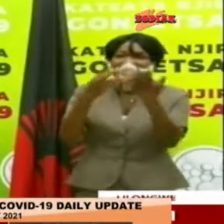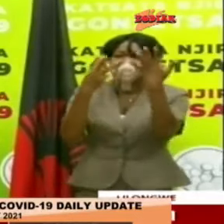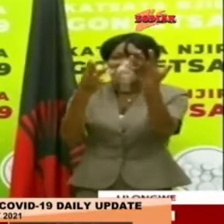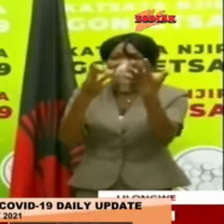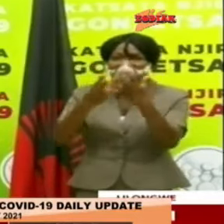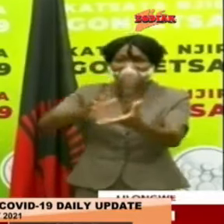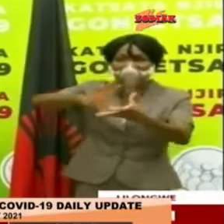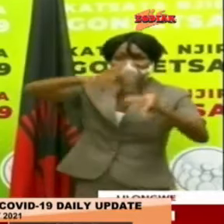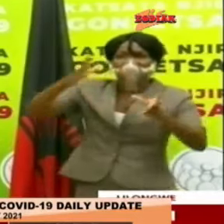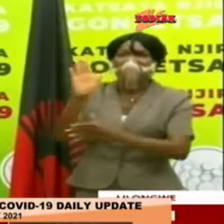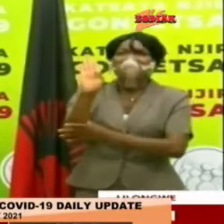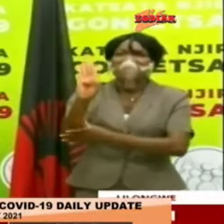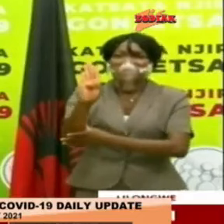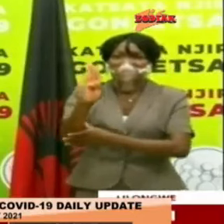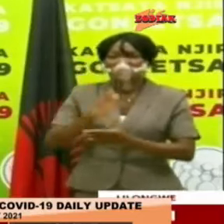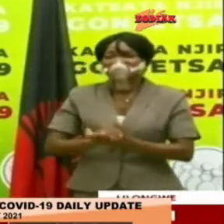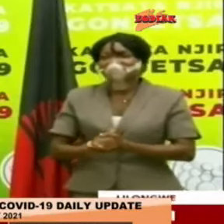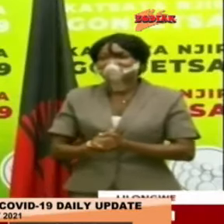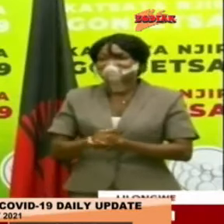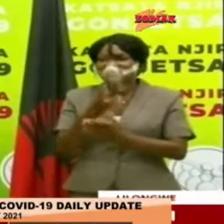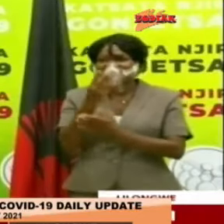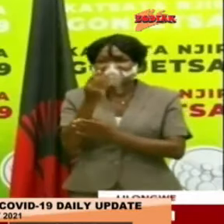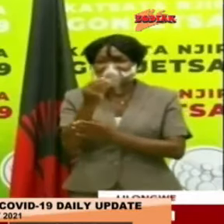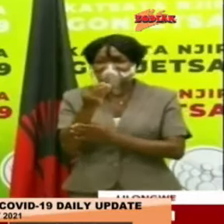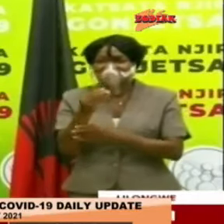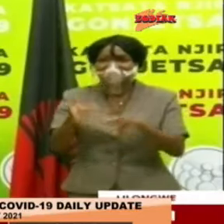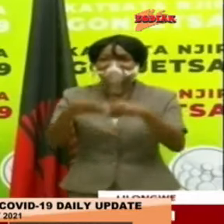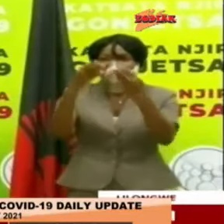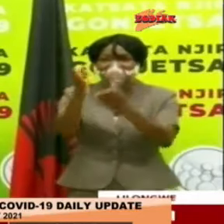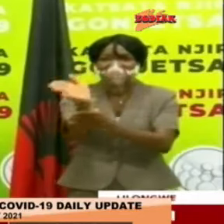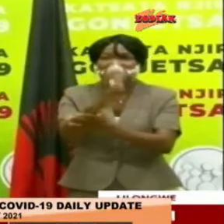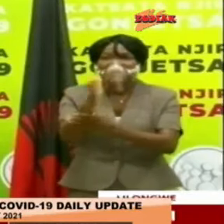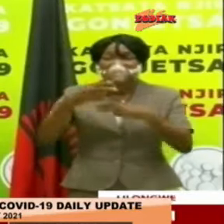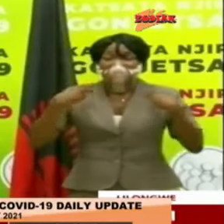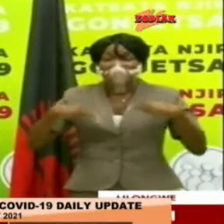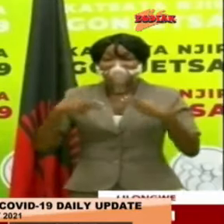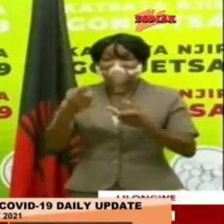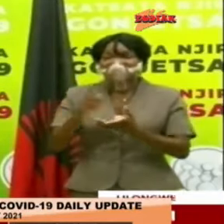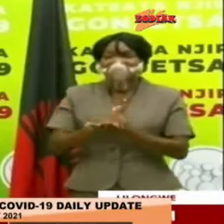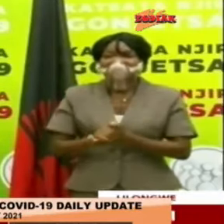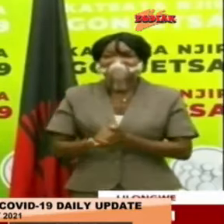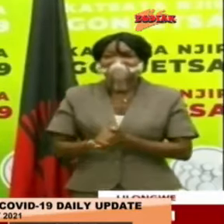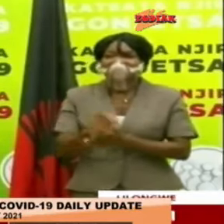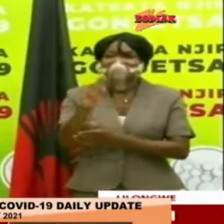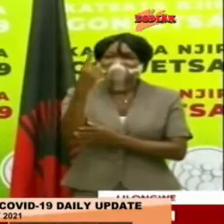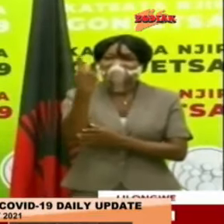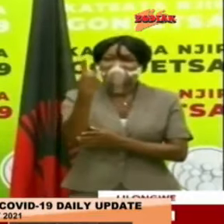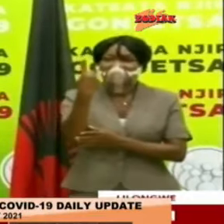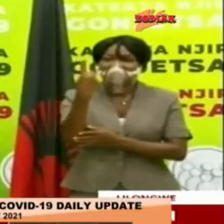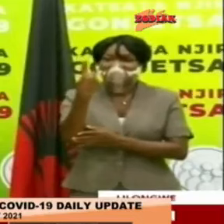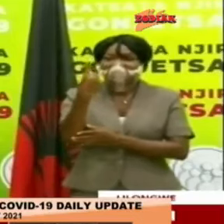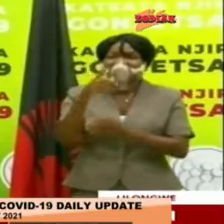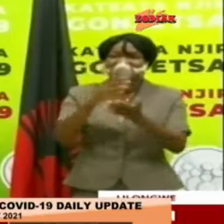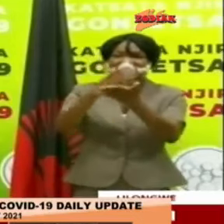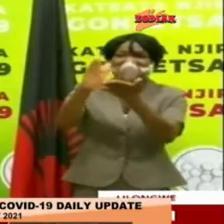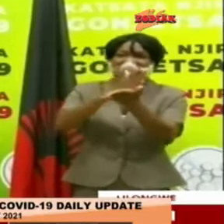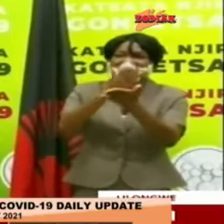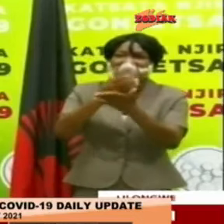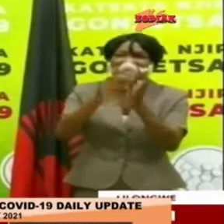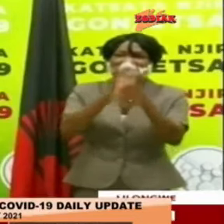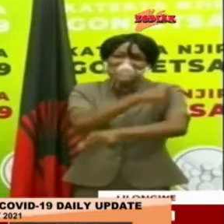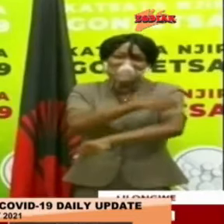5.8 billion kwacha ndalama zimenezi zimene zimapita ku health ku wani ndizoti timagawirako ma central hospitals athu